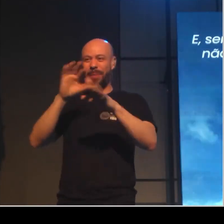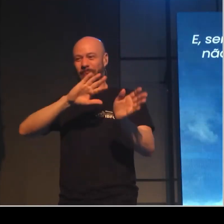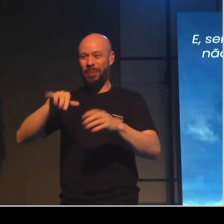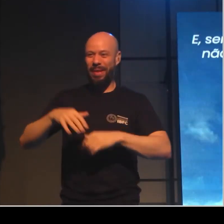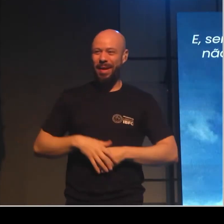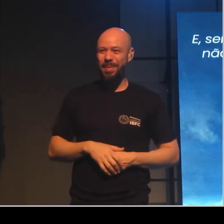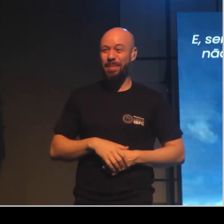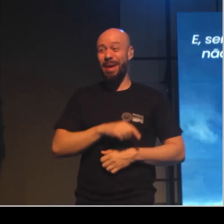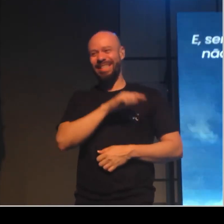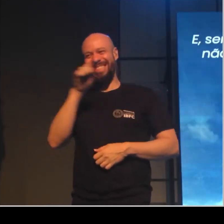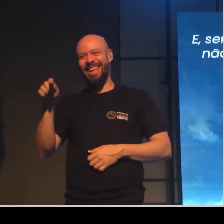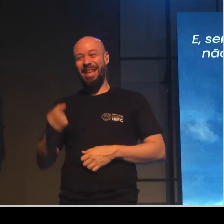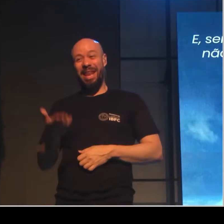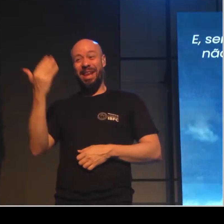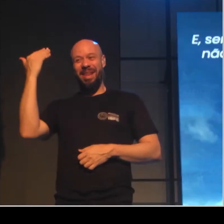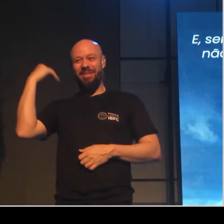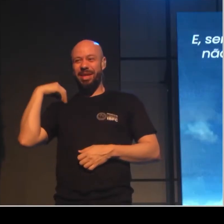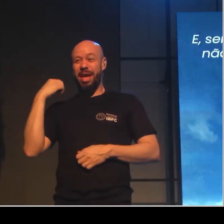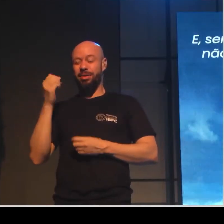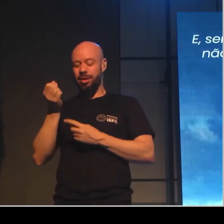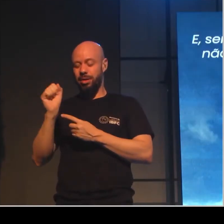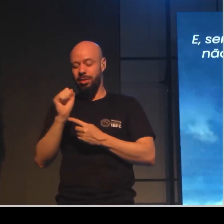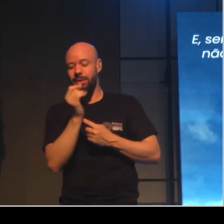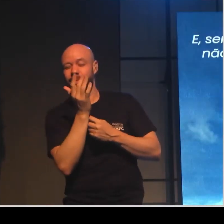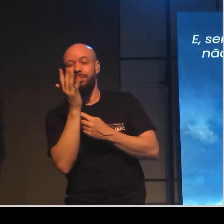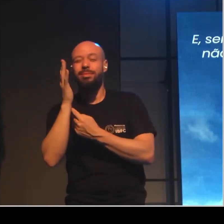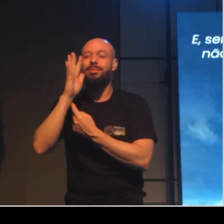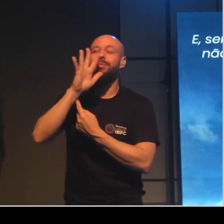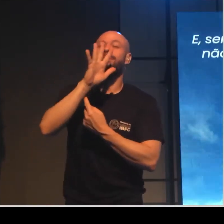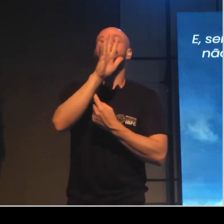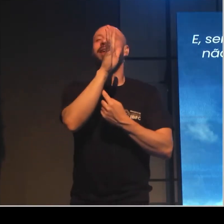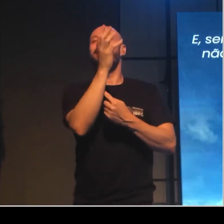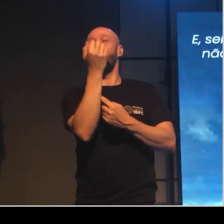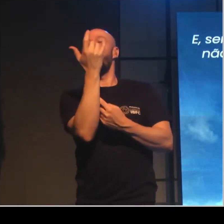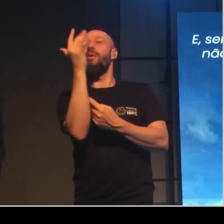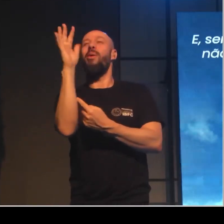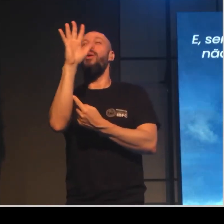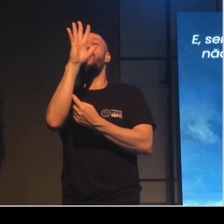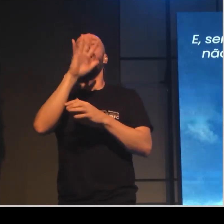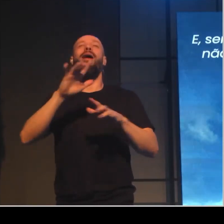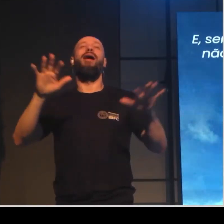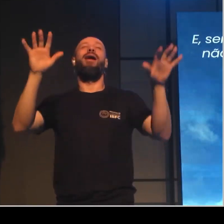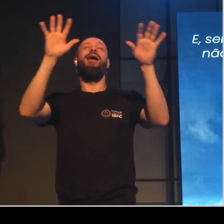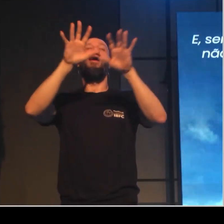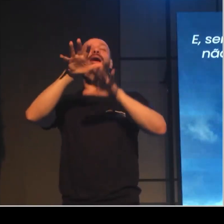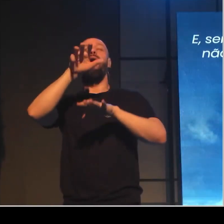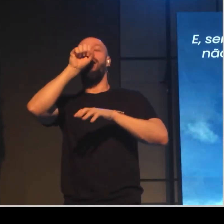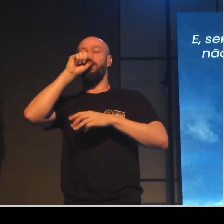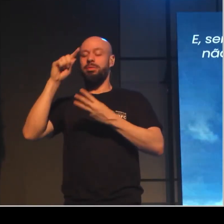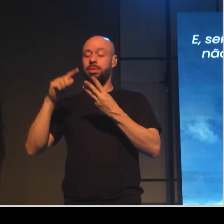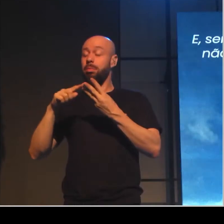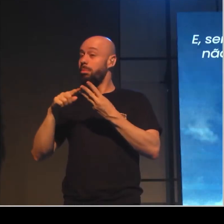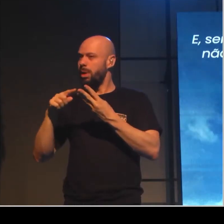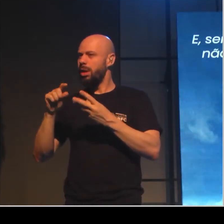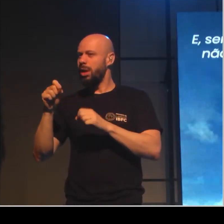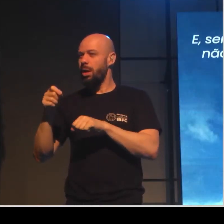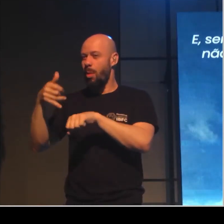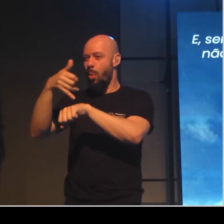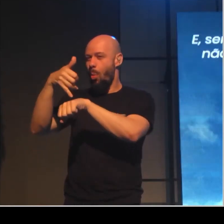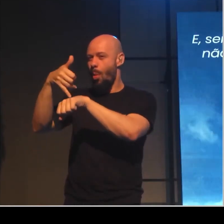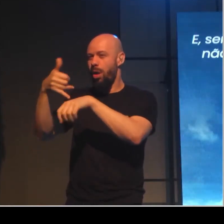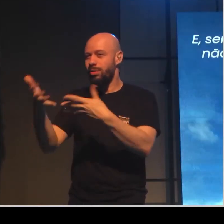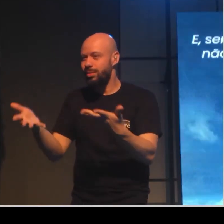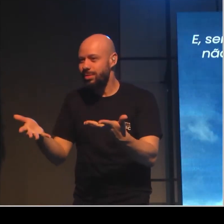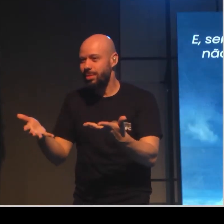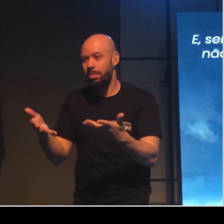dependendo da mirra, era valiosíssimo. Então tudo valia muito dinheiro. Então, na verdade, eles ofereceram o